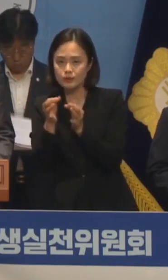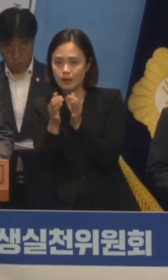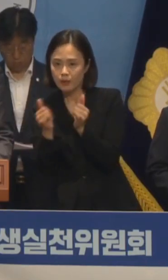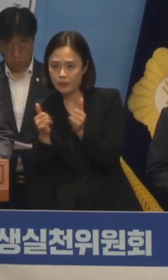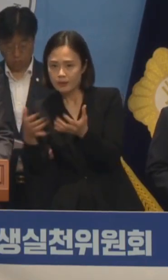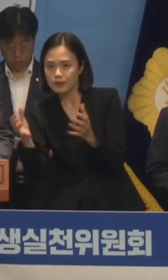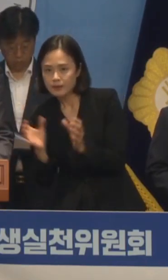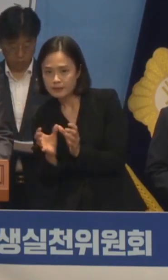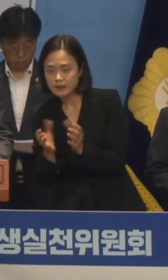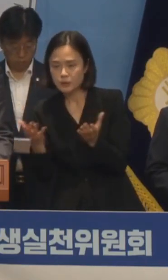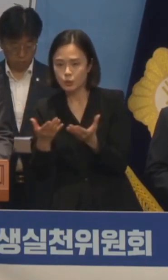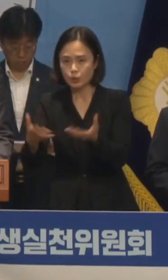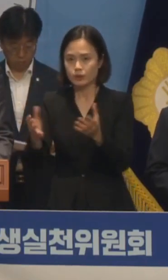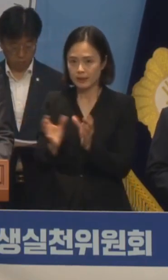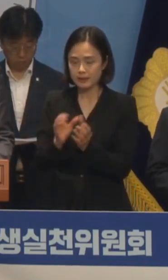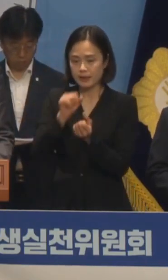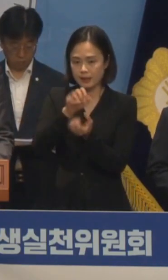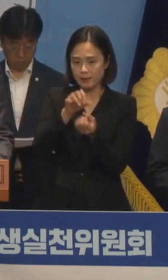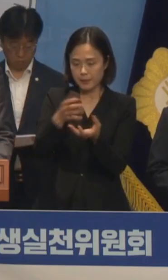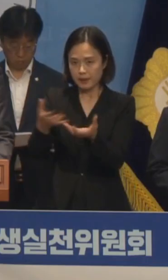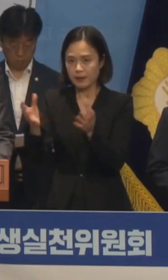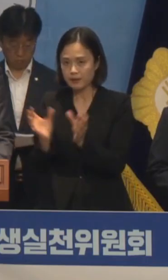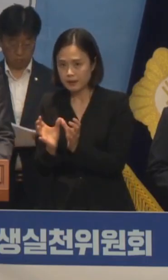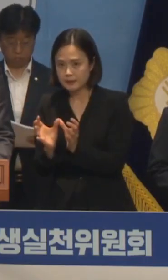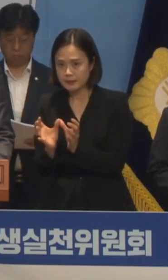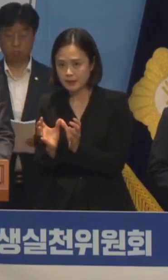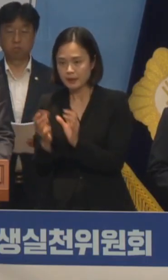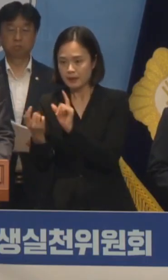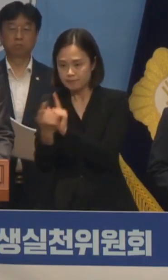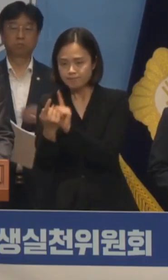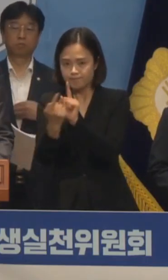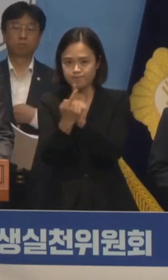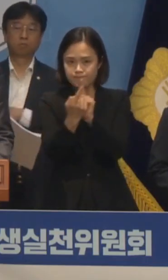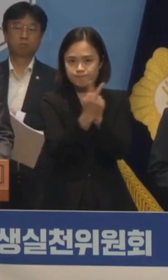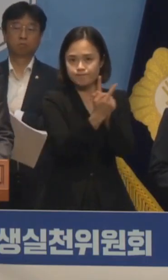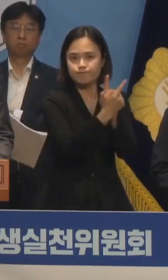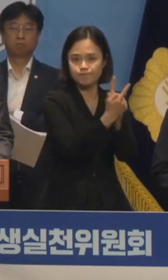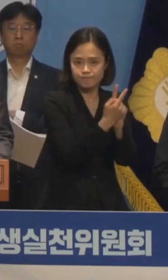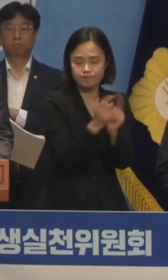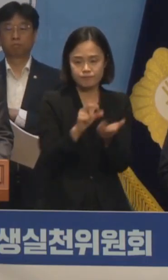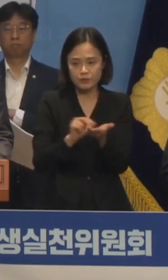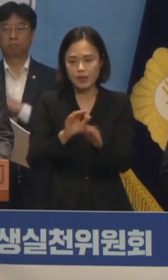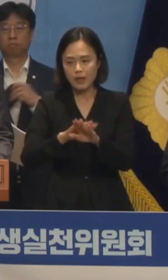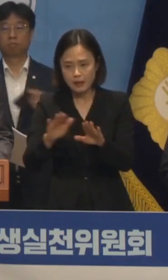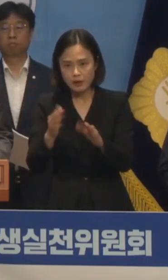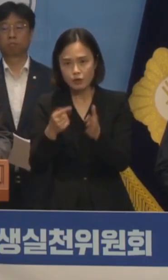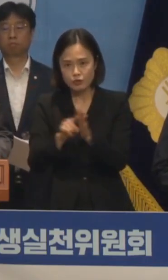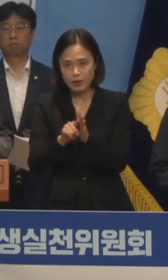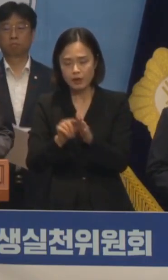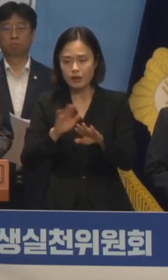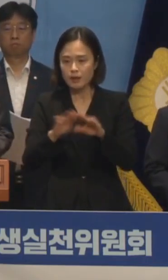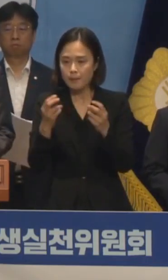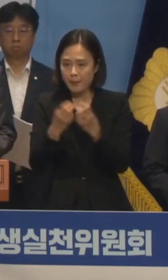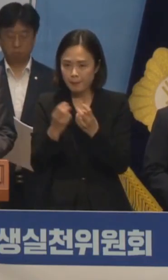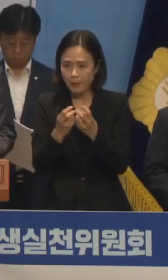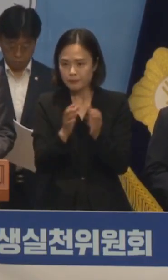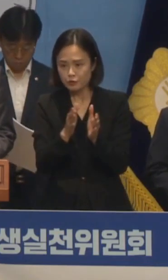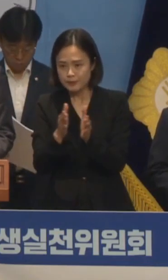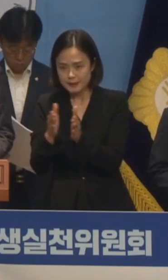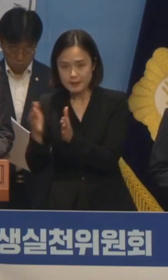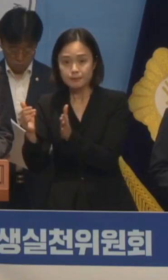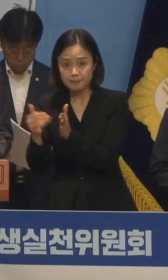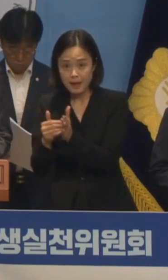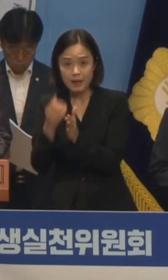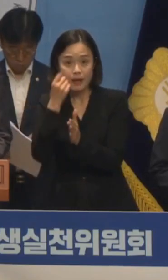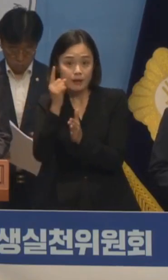노동단체 등과 택배단체 등들과 만나서 그 문제 해결을 위한 대안을 마련해가지고 한 달